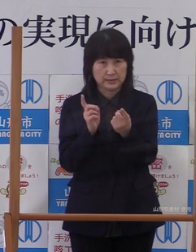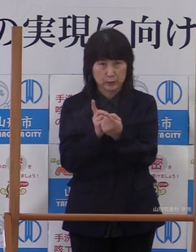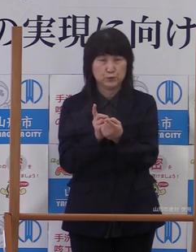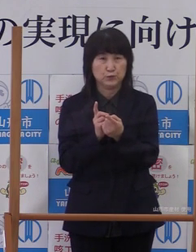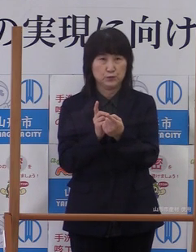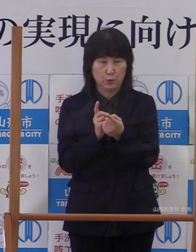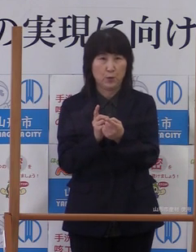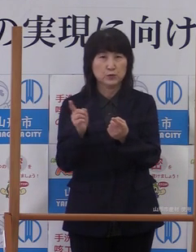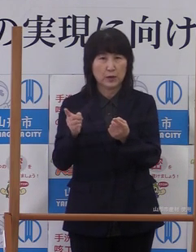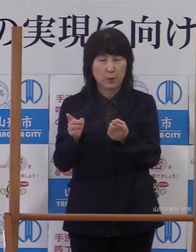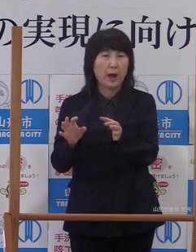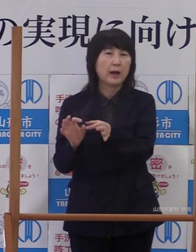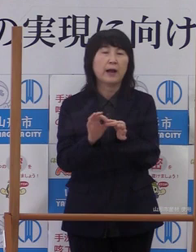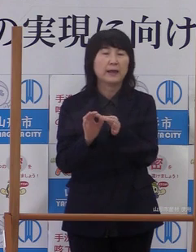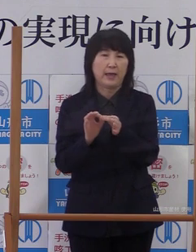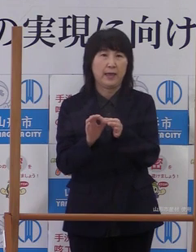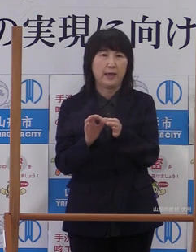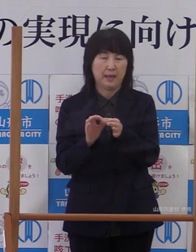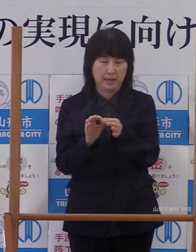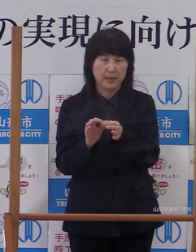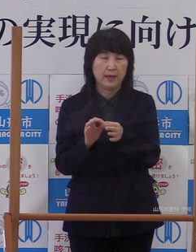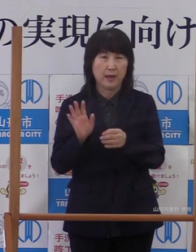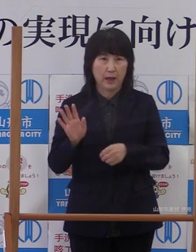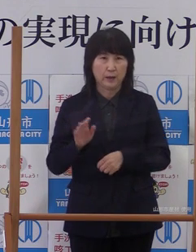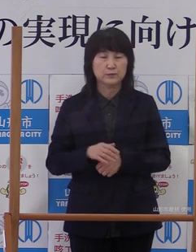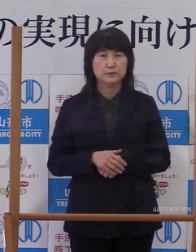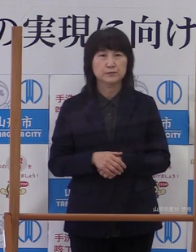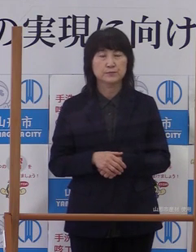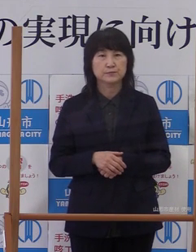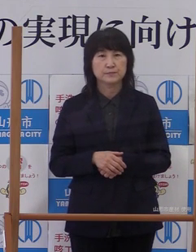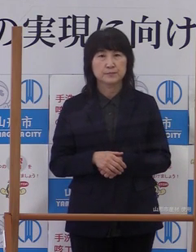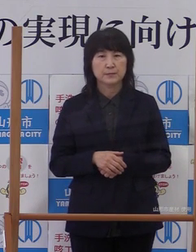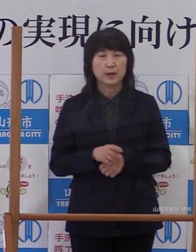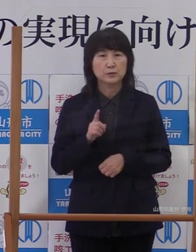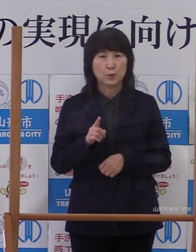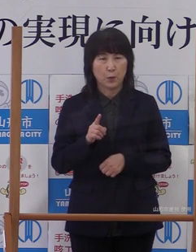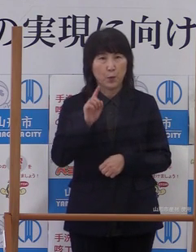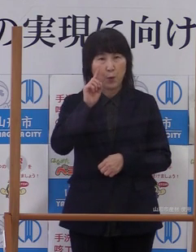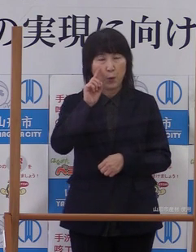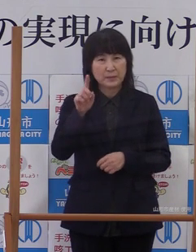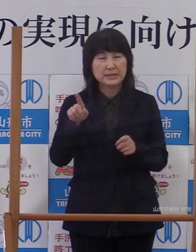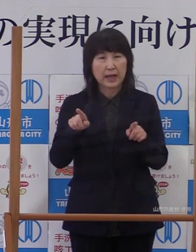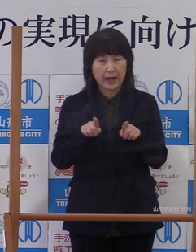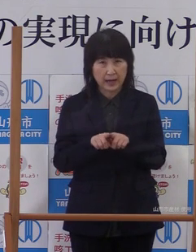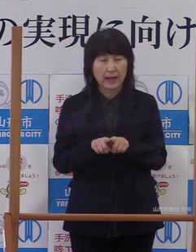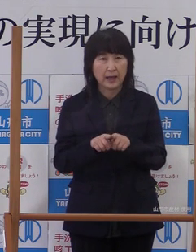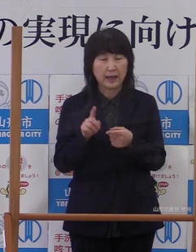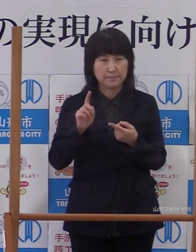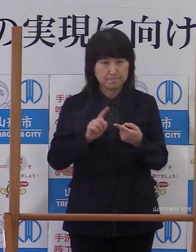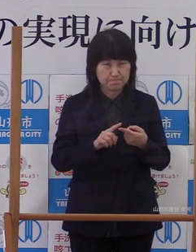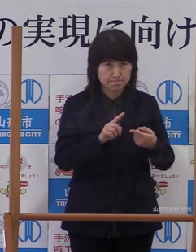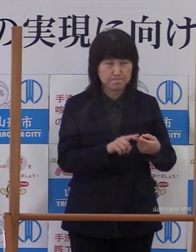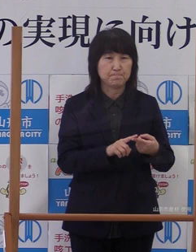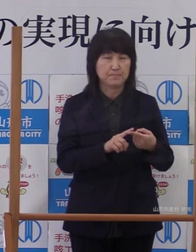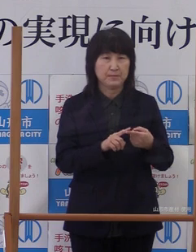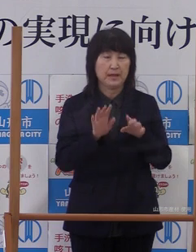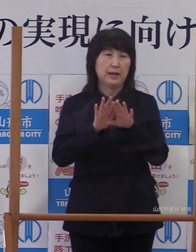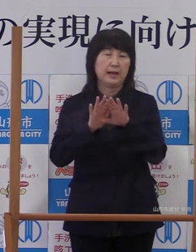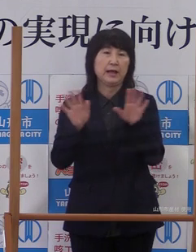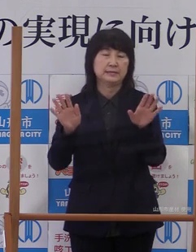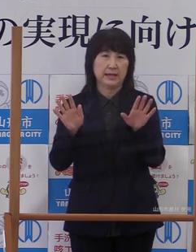れはリンクしてくるものというふうに思っておりますので、あのそこを見ながらですね、あの適切な形で開